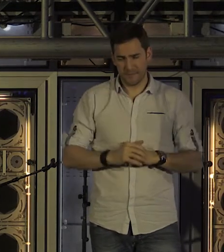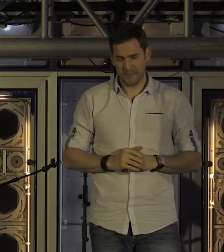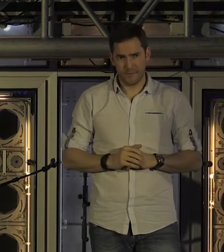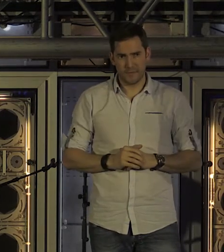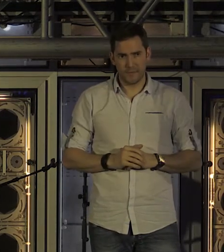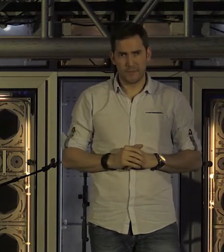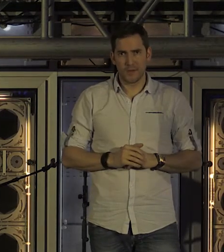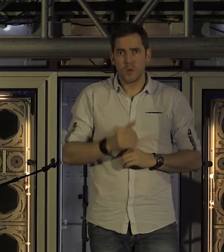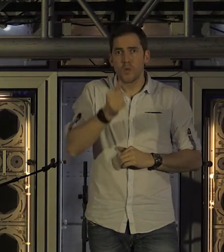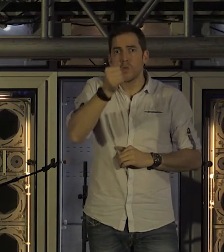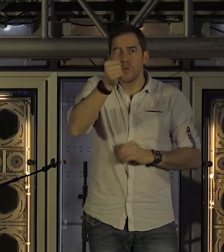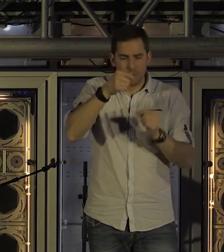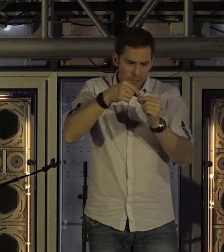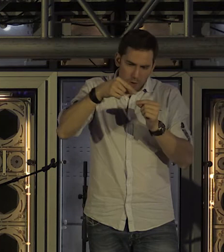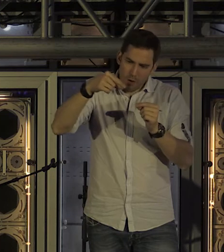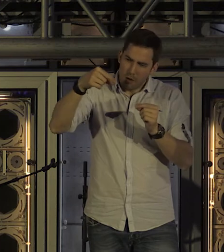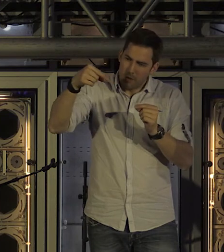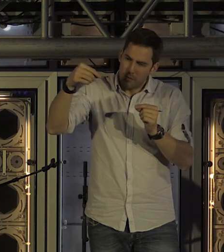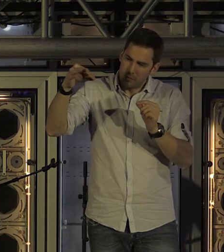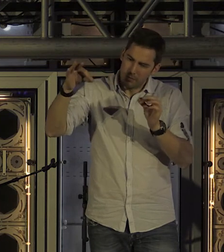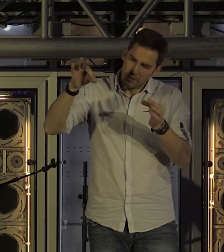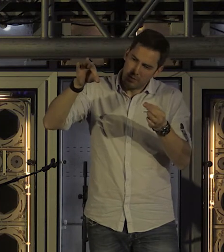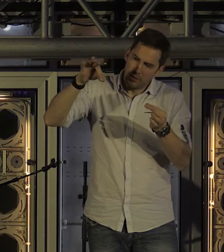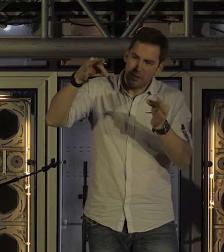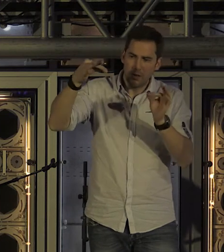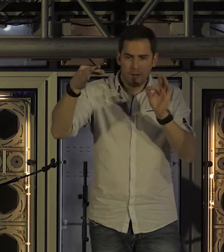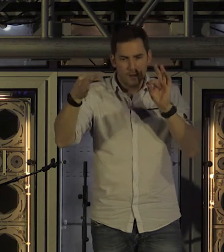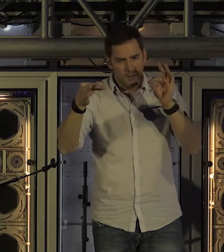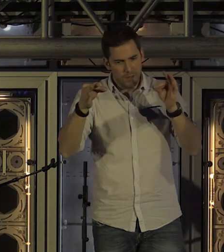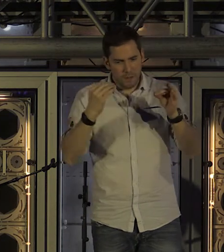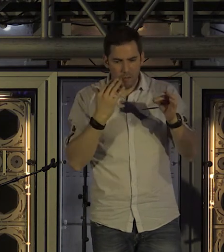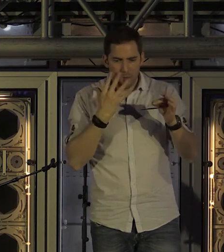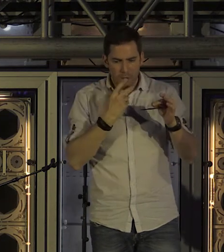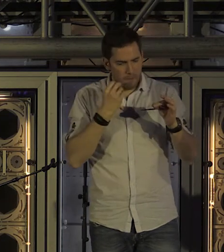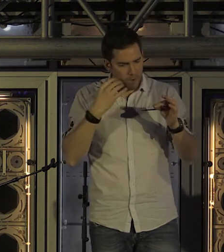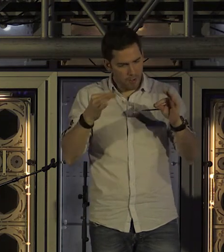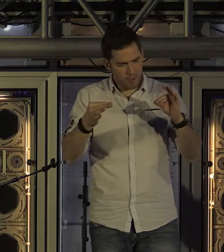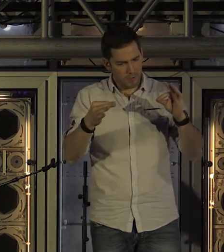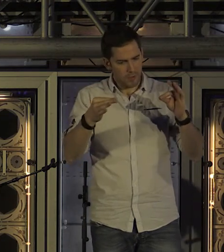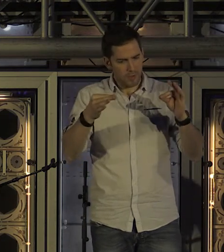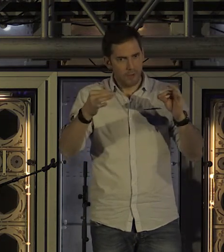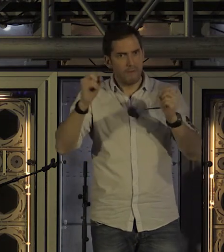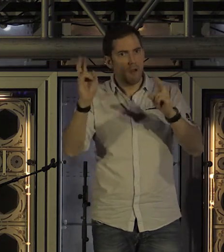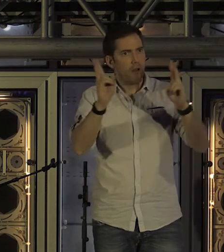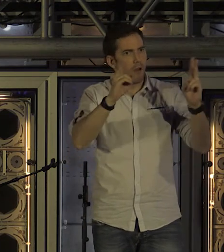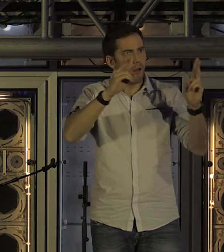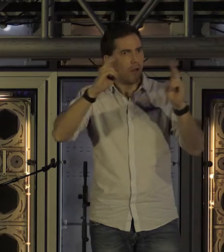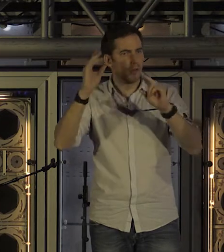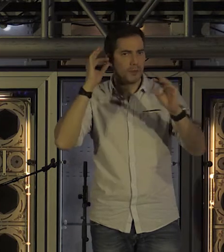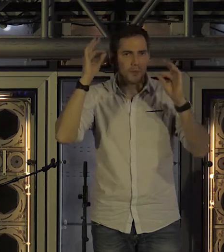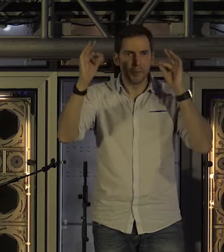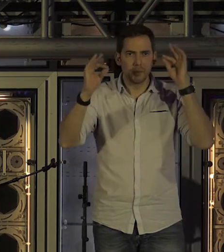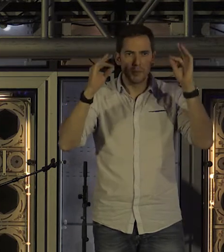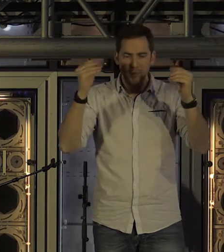Une seule plume allumée, déjà blanche. Le vent joue parfois de l'harmonium,